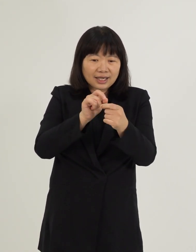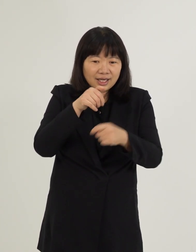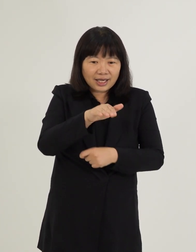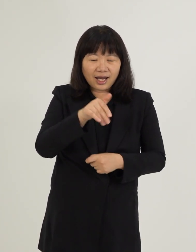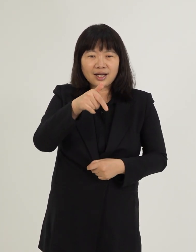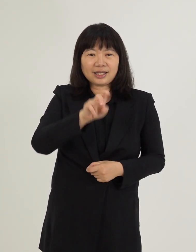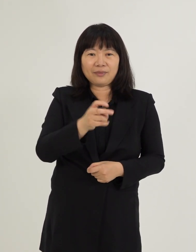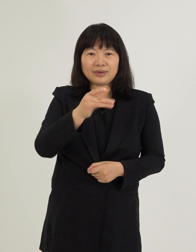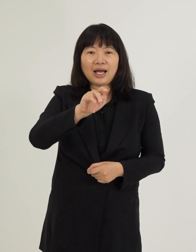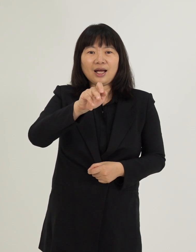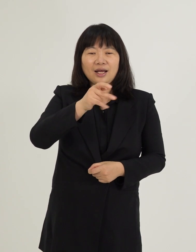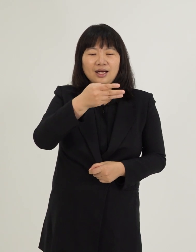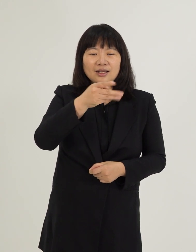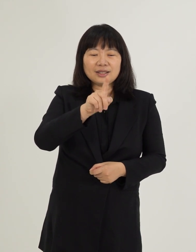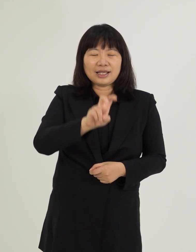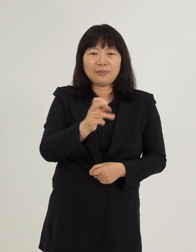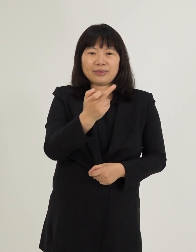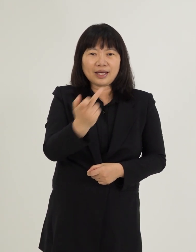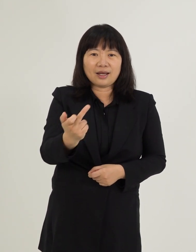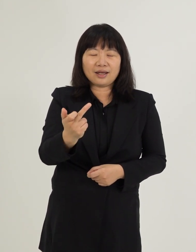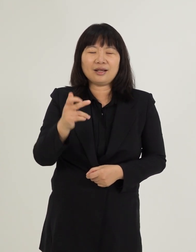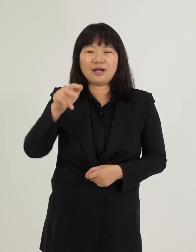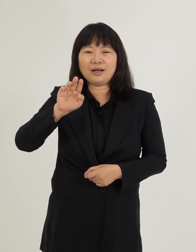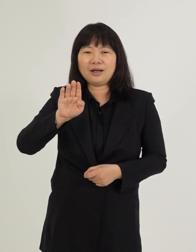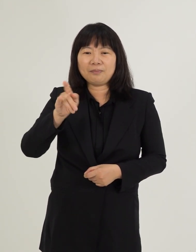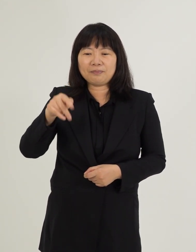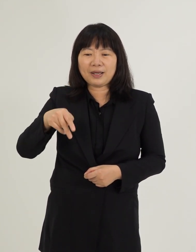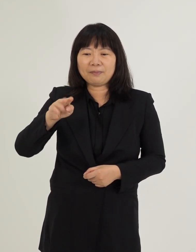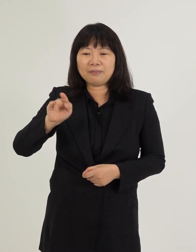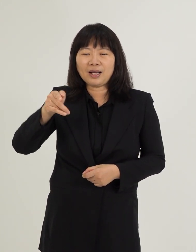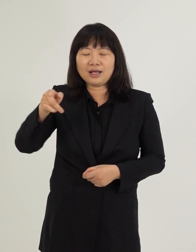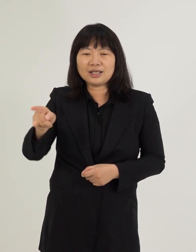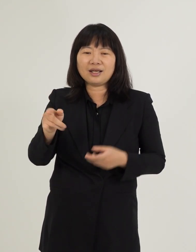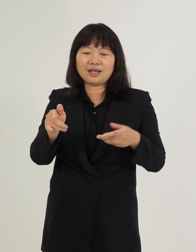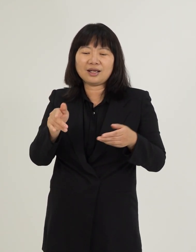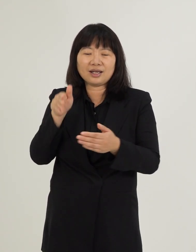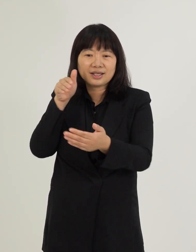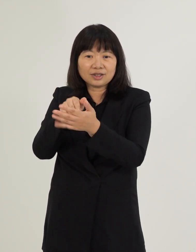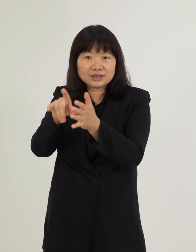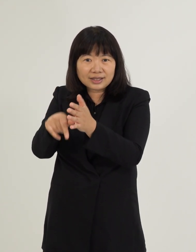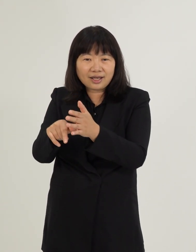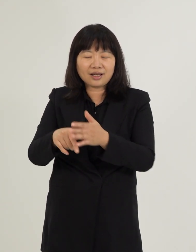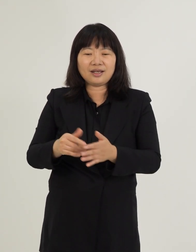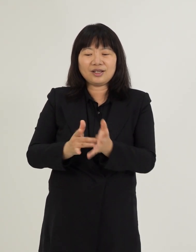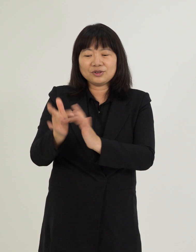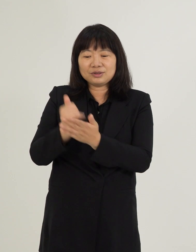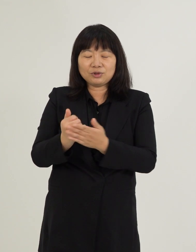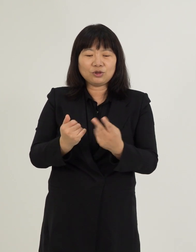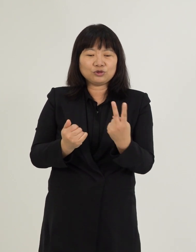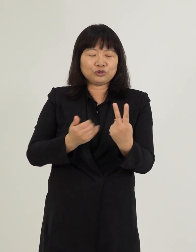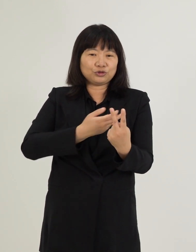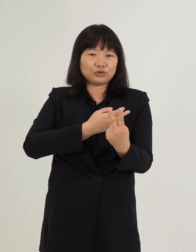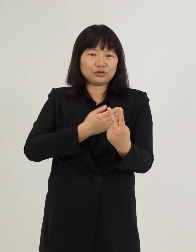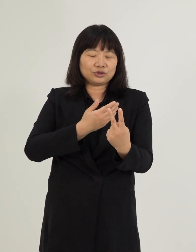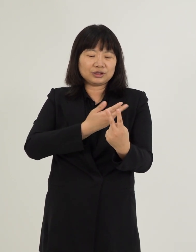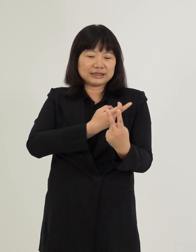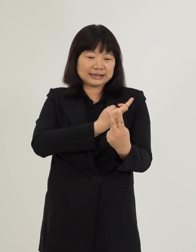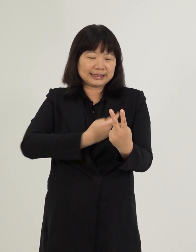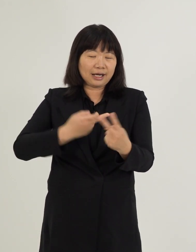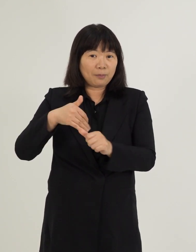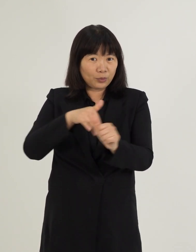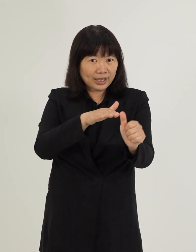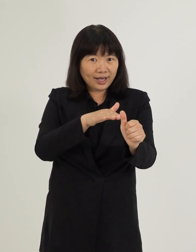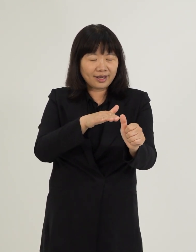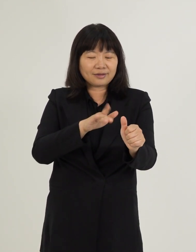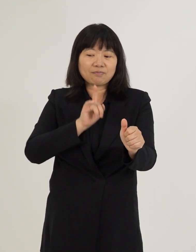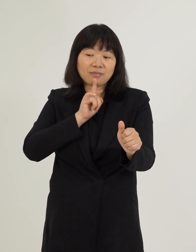두 제자들에게 명령을 합니다. 보내시며 우리 2절을 한번 같이 읽어볼까요? 모니터로 예배드리는